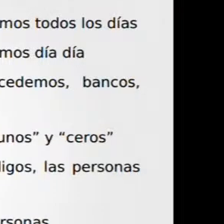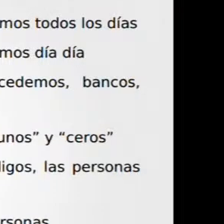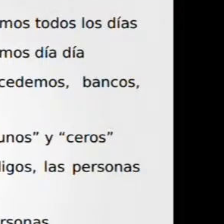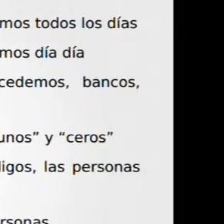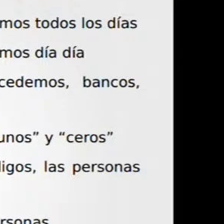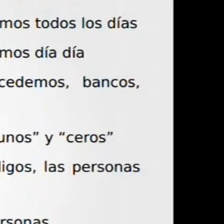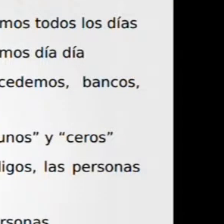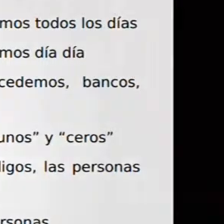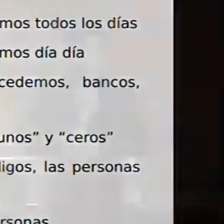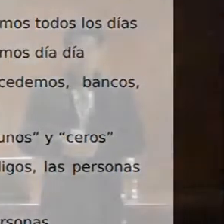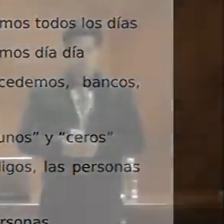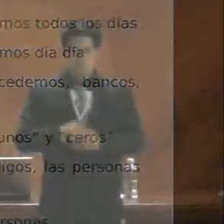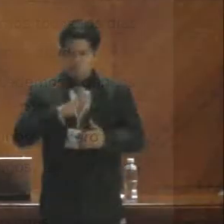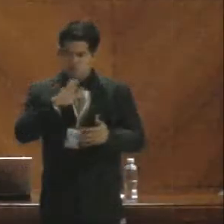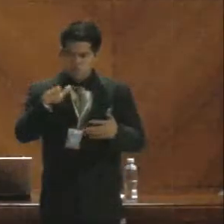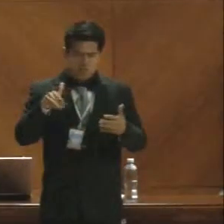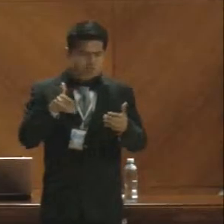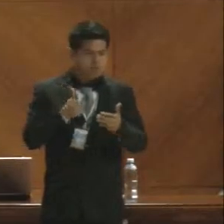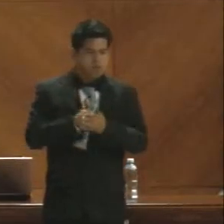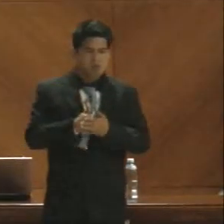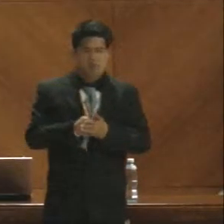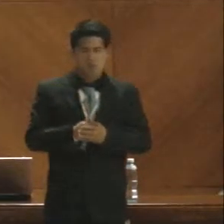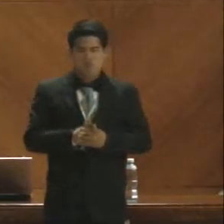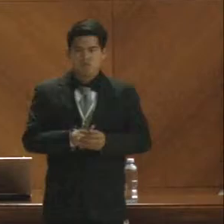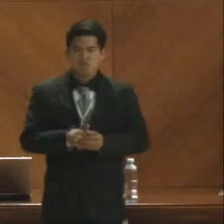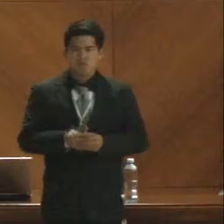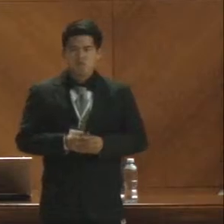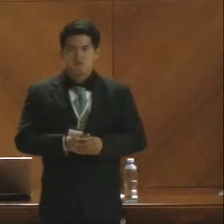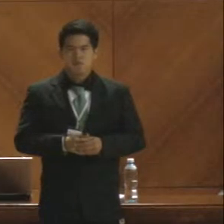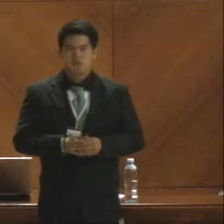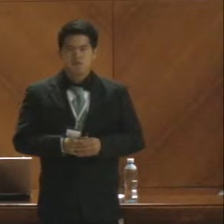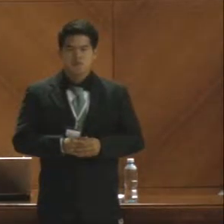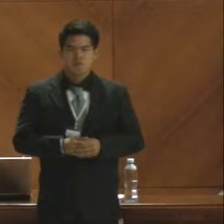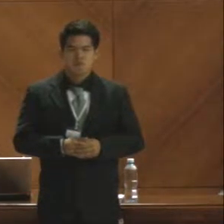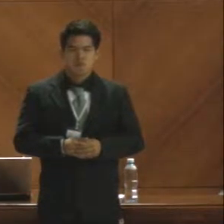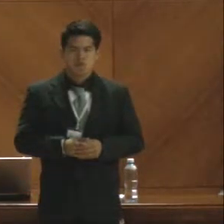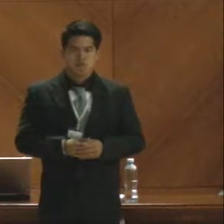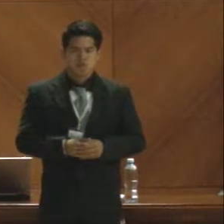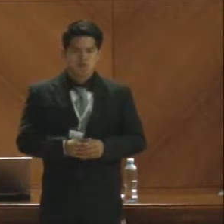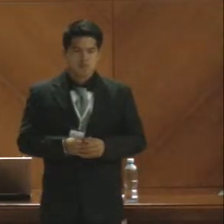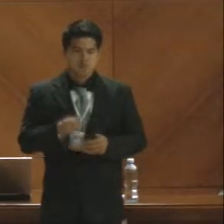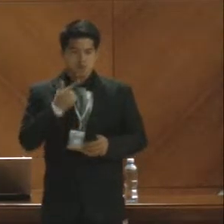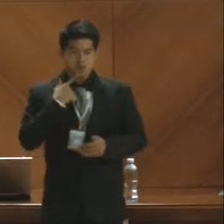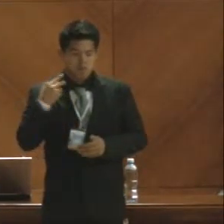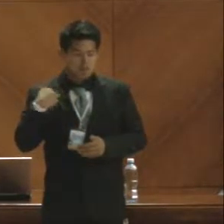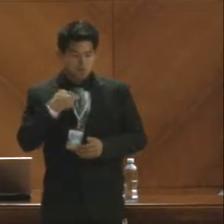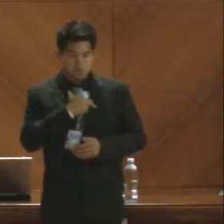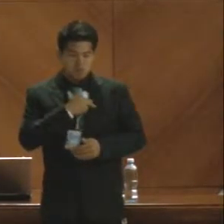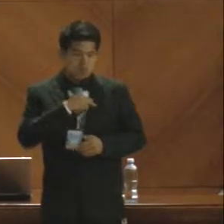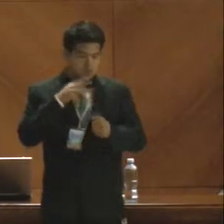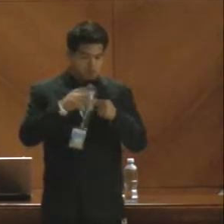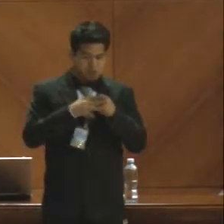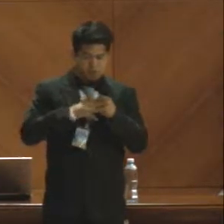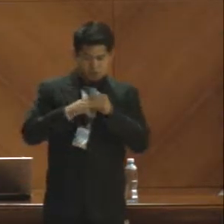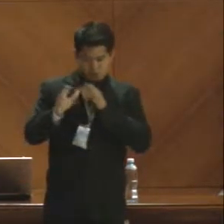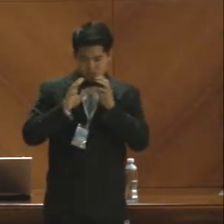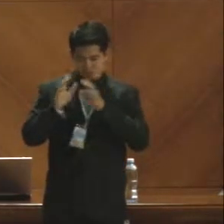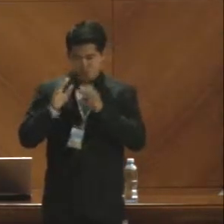Y usamos software en todo. Para ir, ya, muchas veces ya no vamos al banco, sino que lo hacemos por internet. Muchas